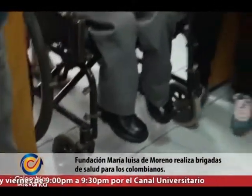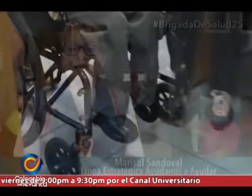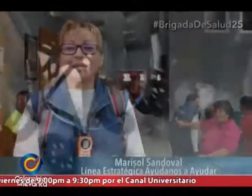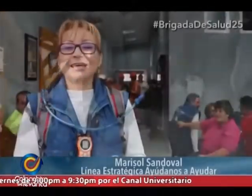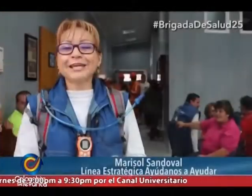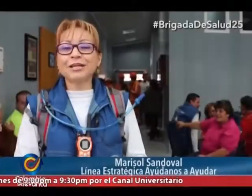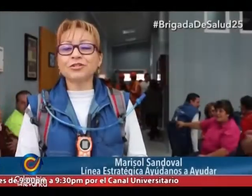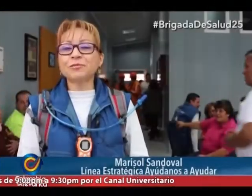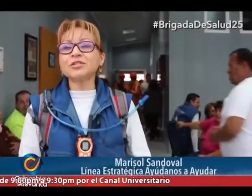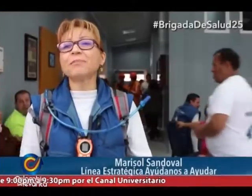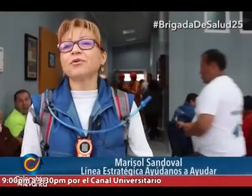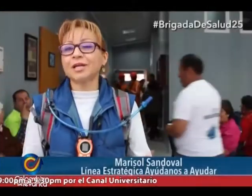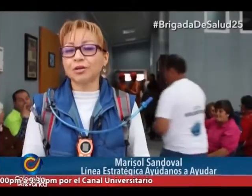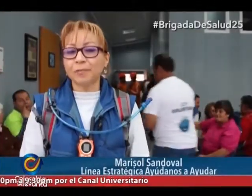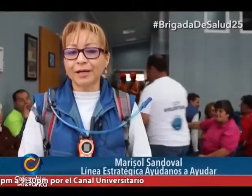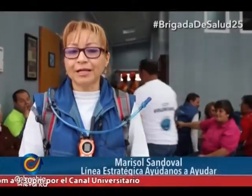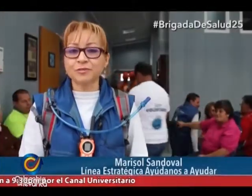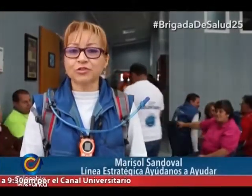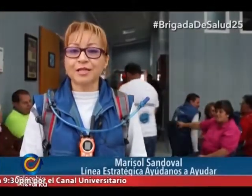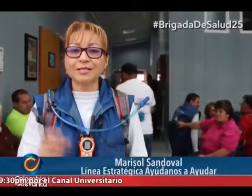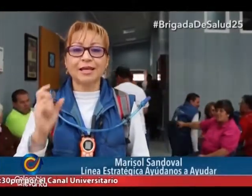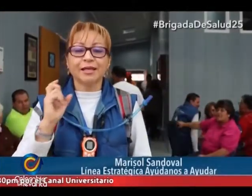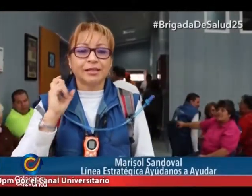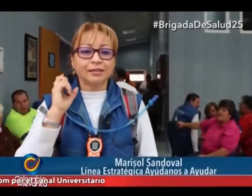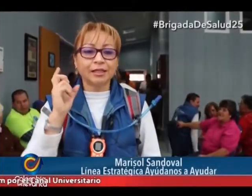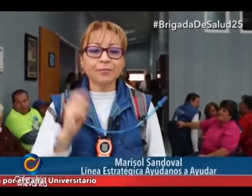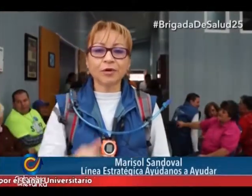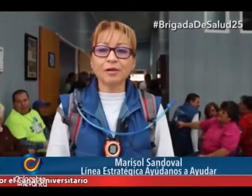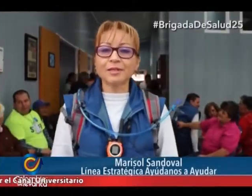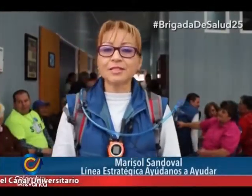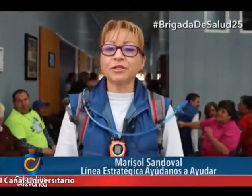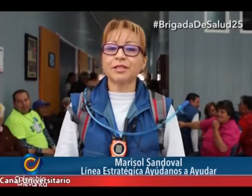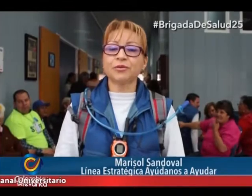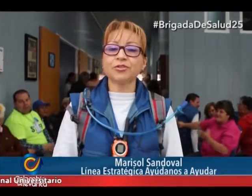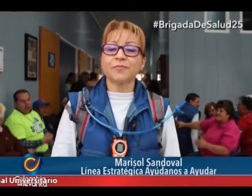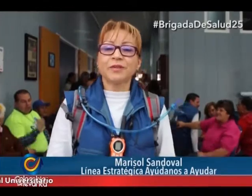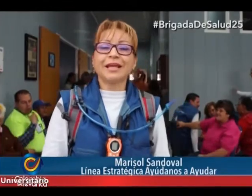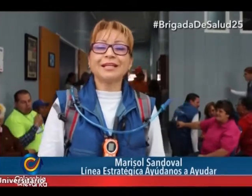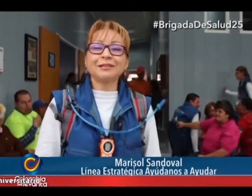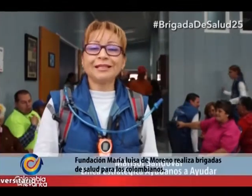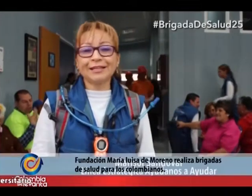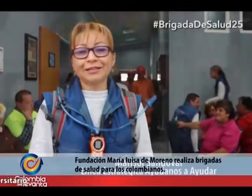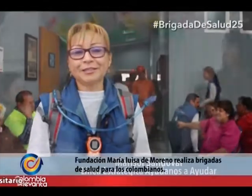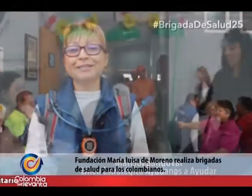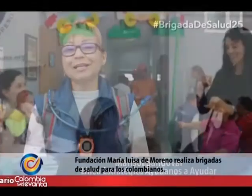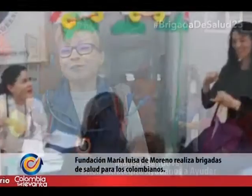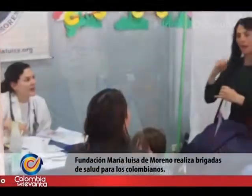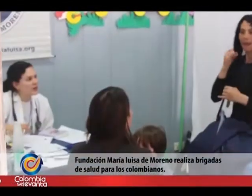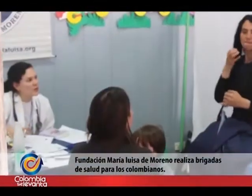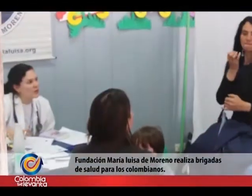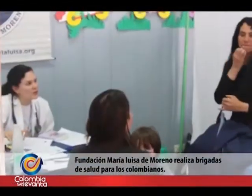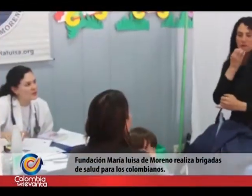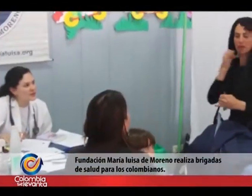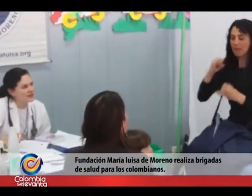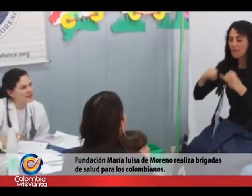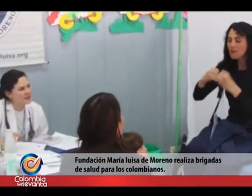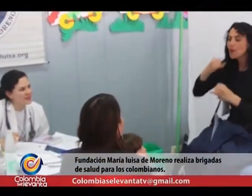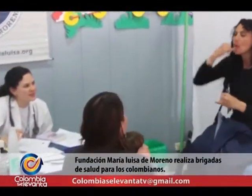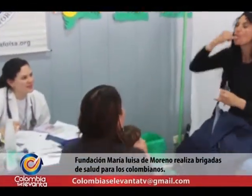y nos hemos apoyado para las personas que tienen problemas auditivos en intérpretes. No hay fronteras, no hay